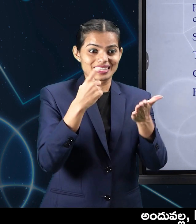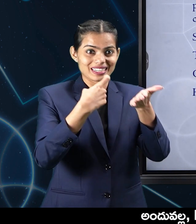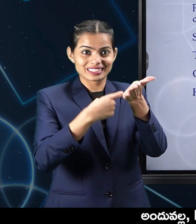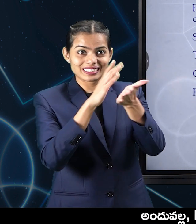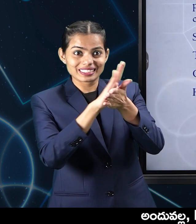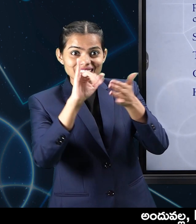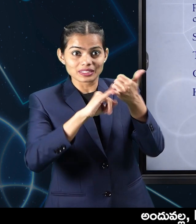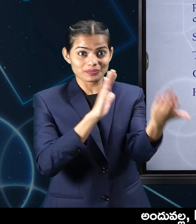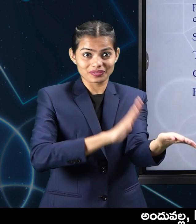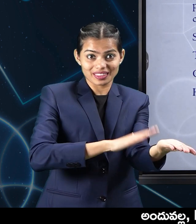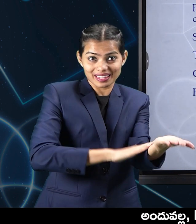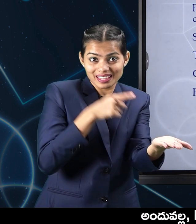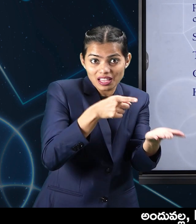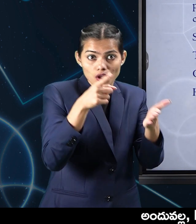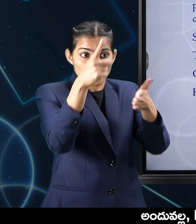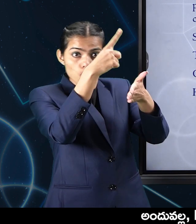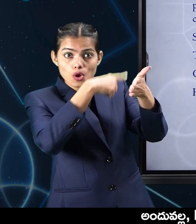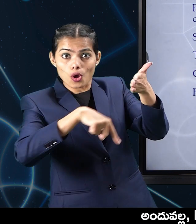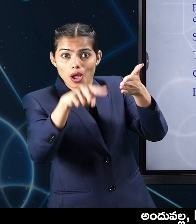ఆర్హెచ్ఎస్ సారూప్యత నియమాన్ని ఉపయోగించడం.